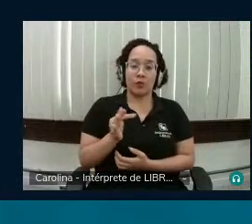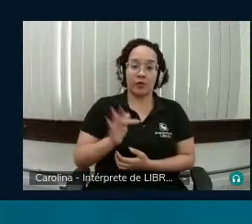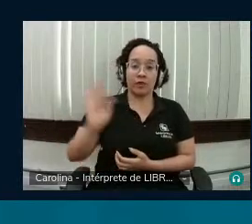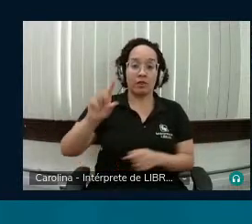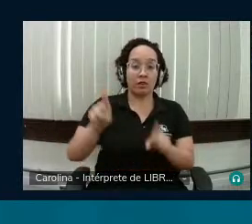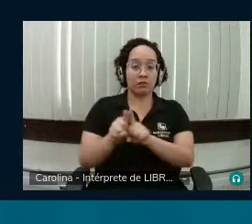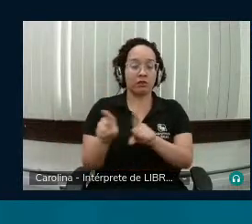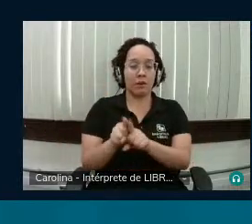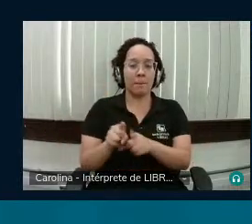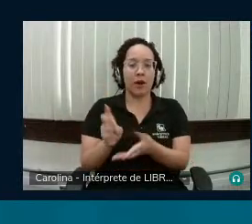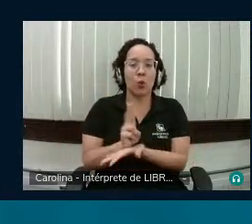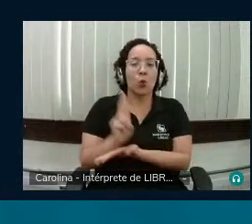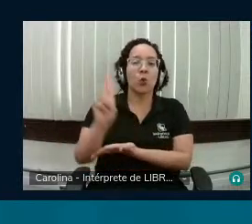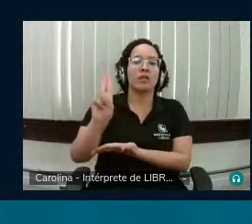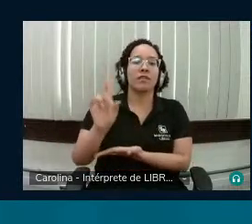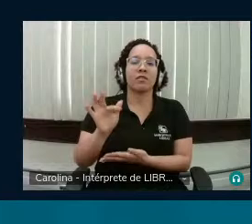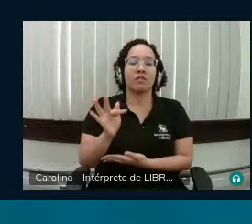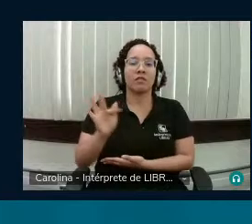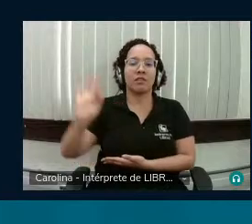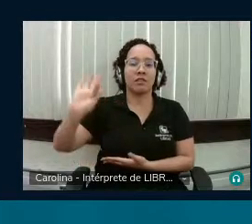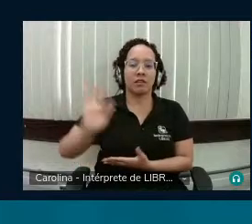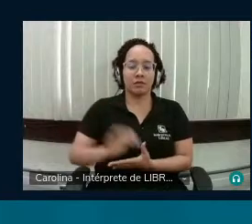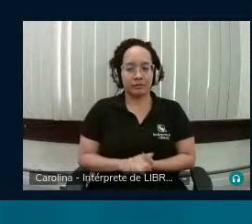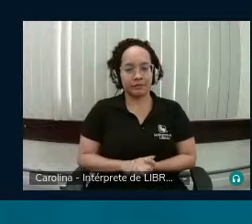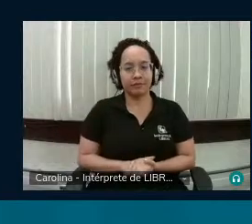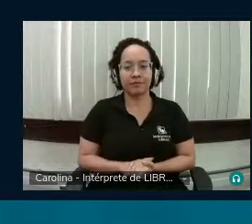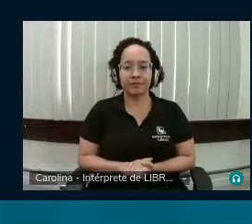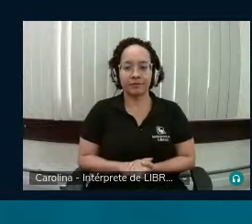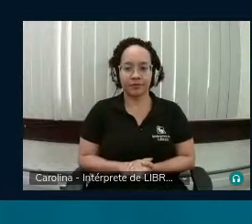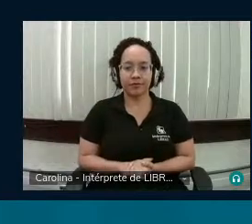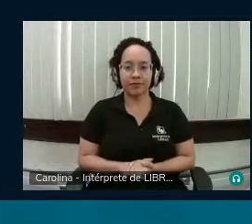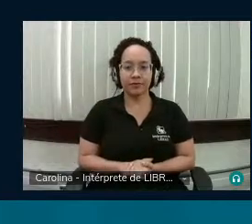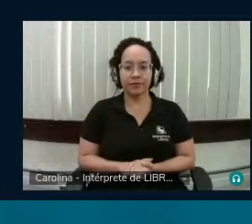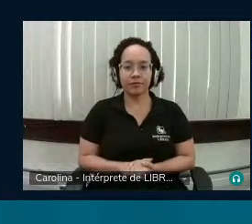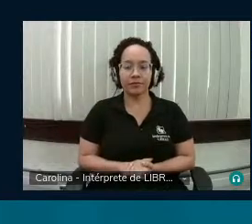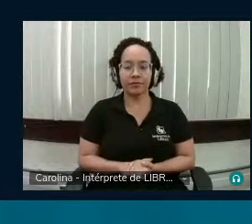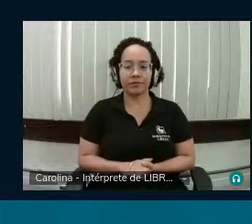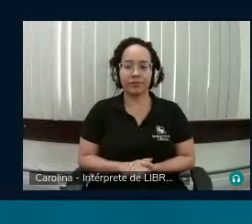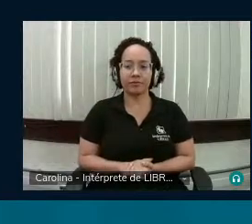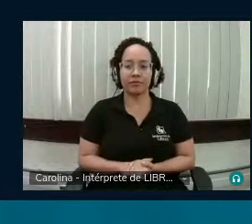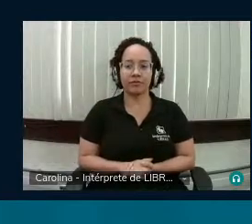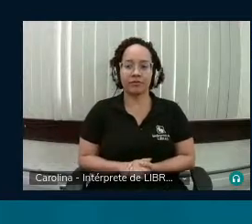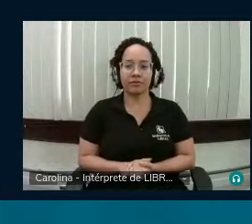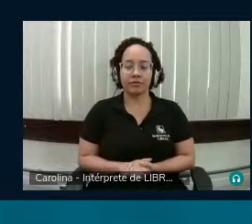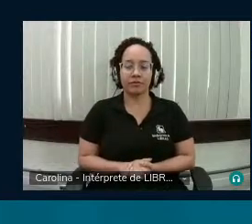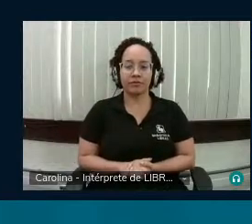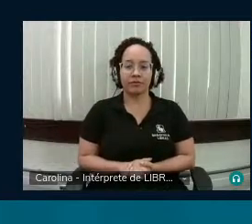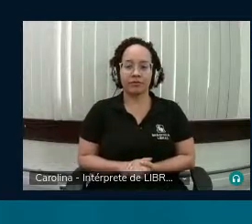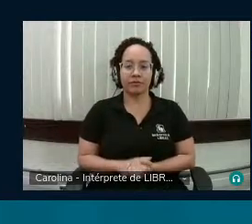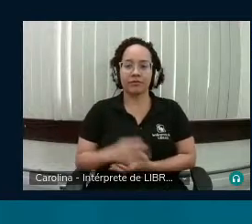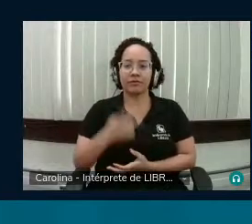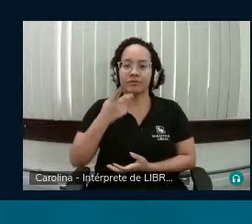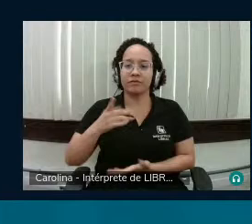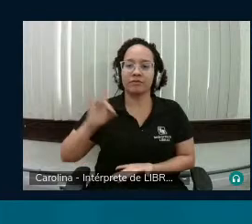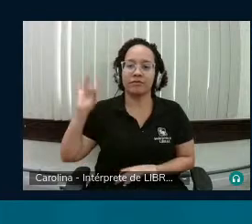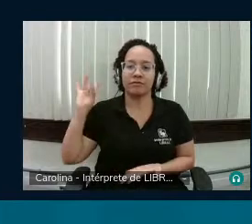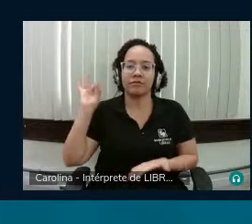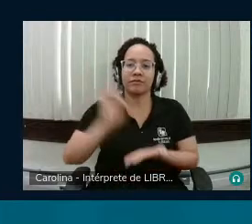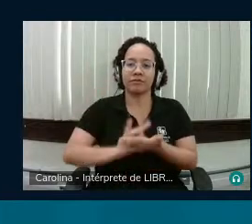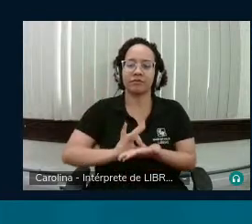universidades. E é um processo, né, de democrático que, de fato, a gente